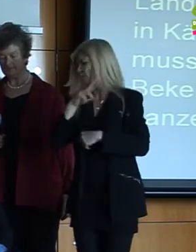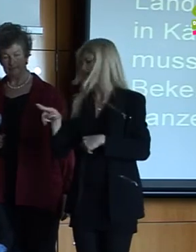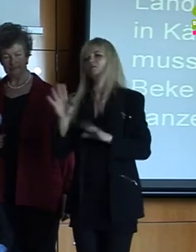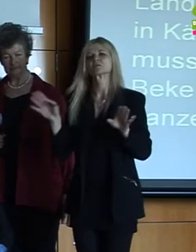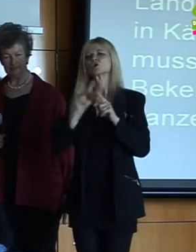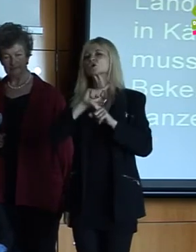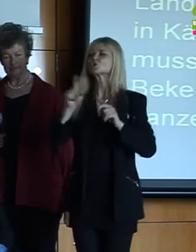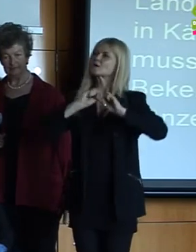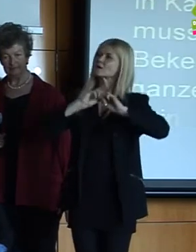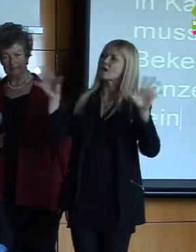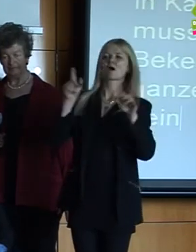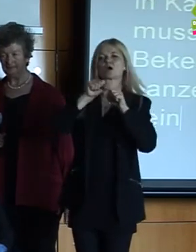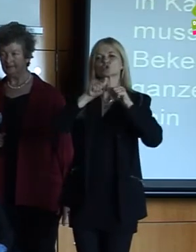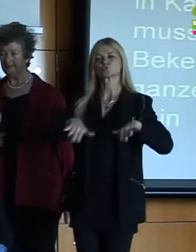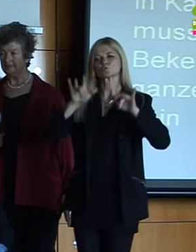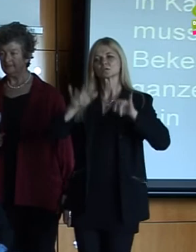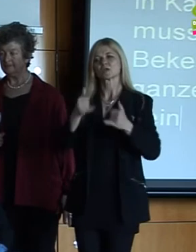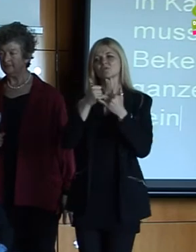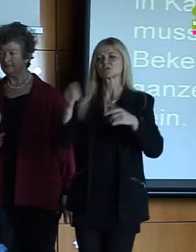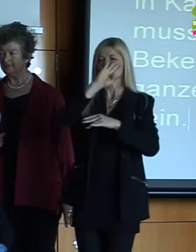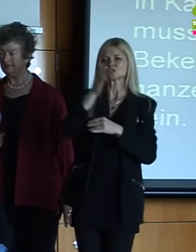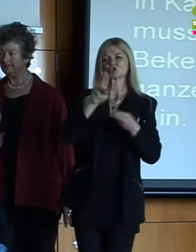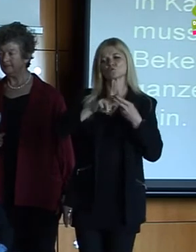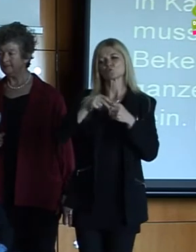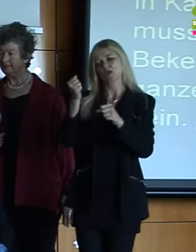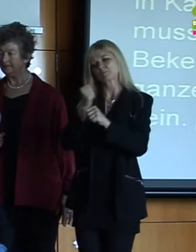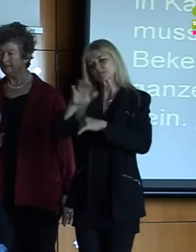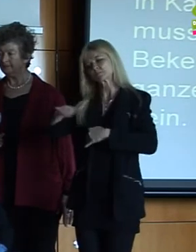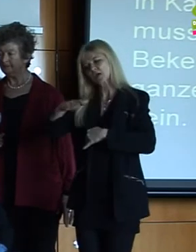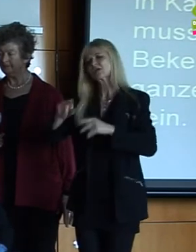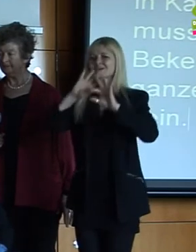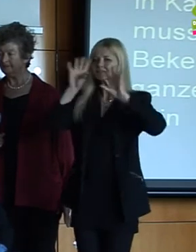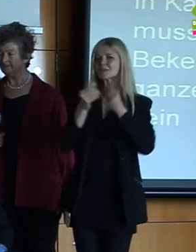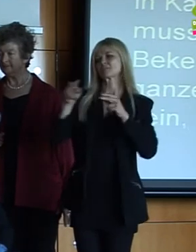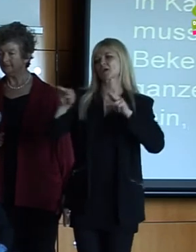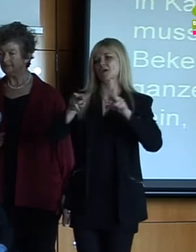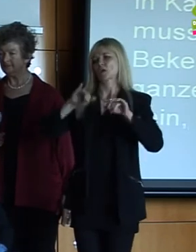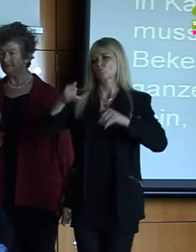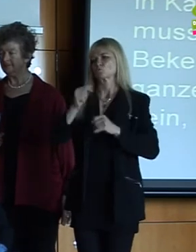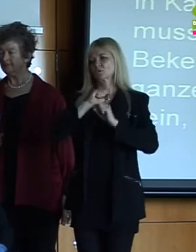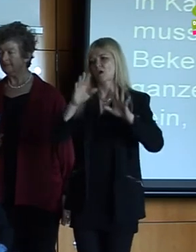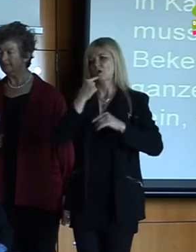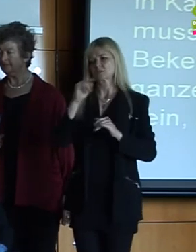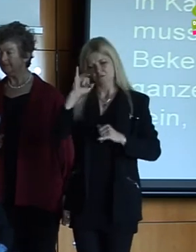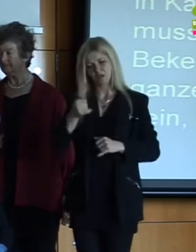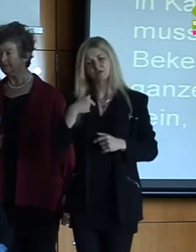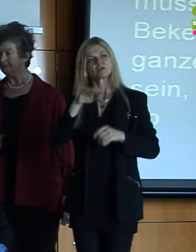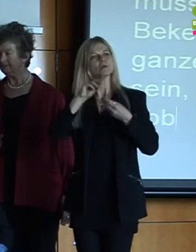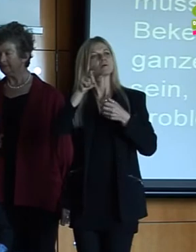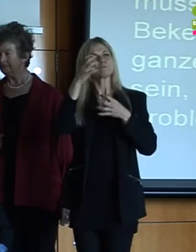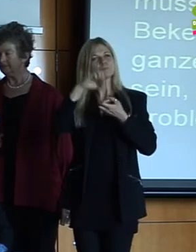Infrastruktur, Arbeitsbereich. Also ein klares Bekenntnis der gesamten Regierung, dass man die Probleme der Menschen ernst nimmt und dass man in